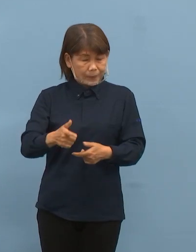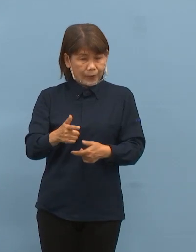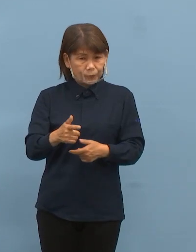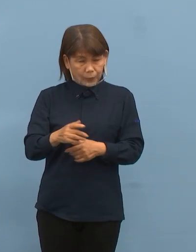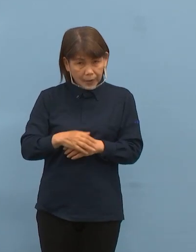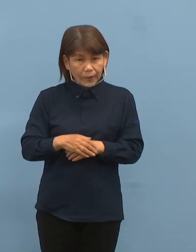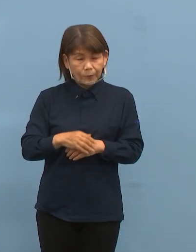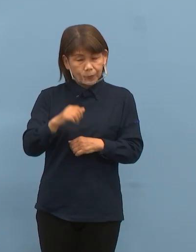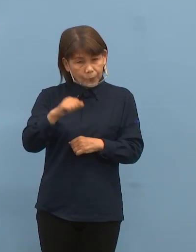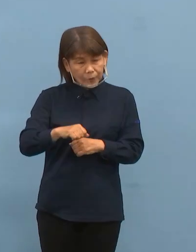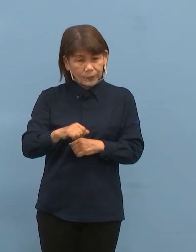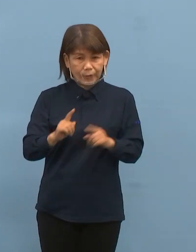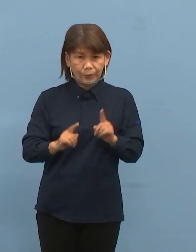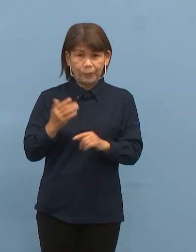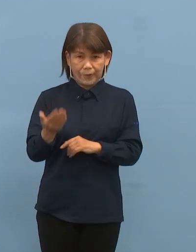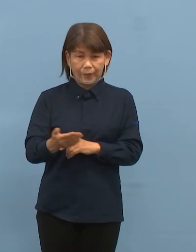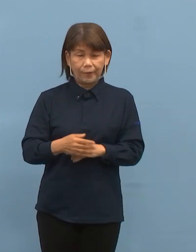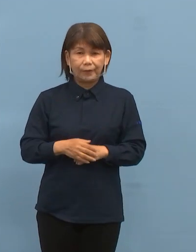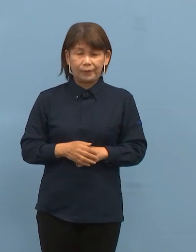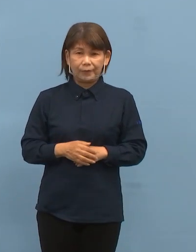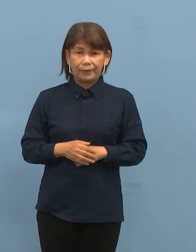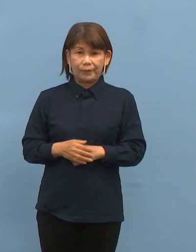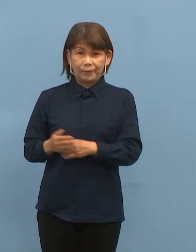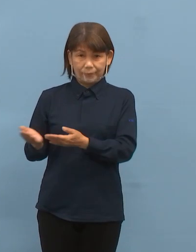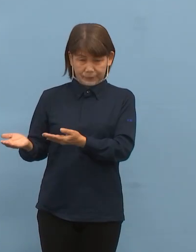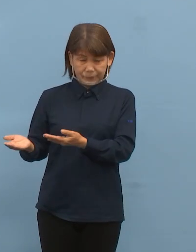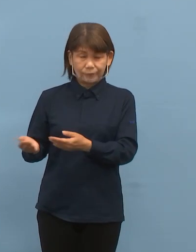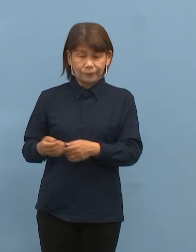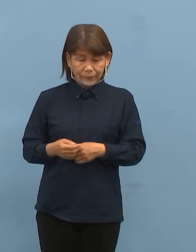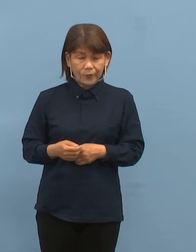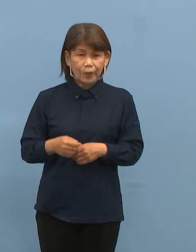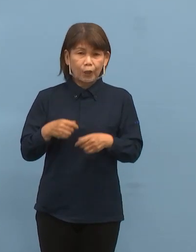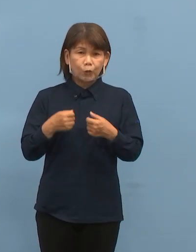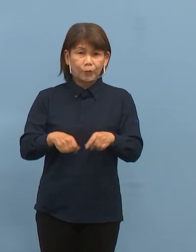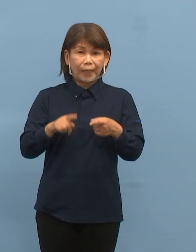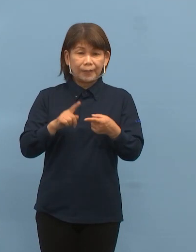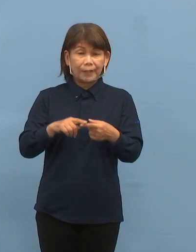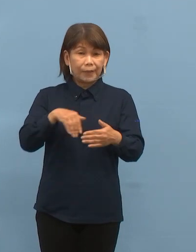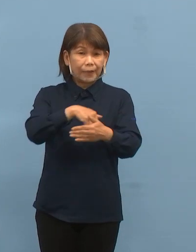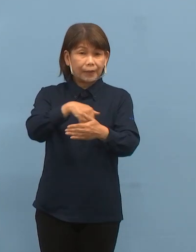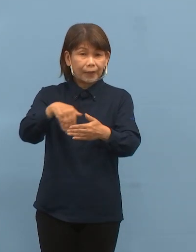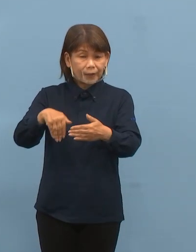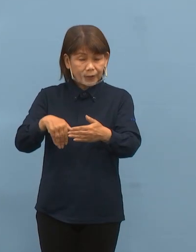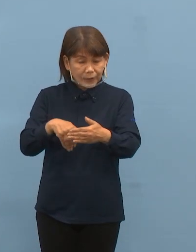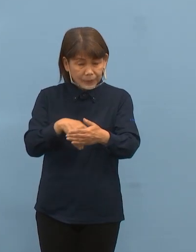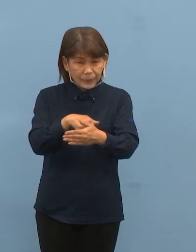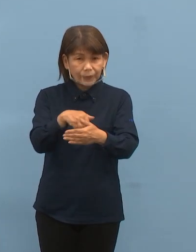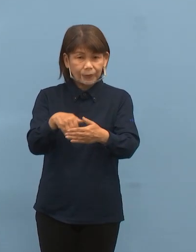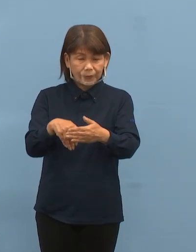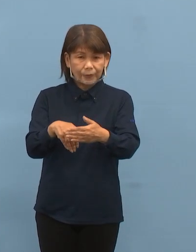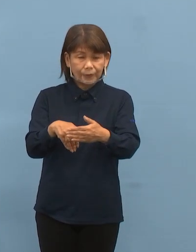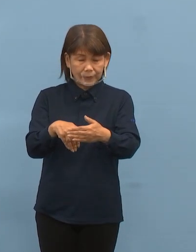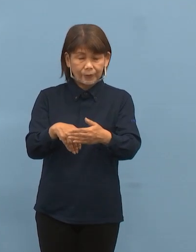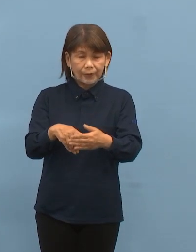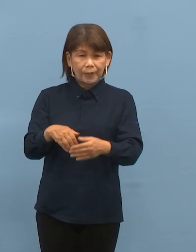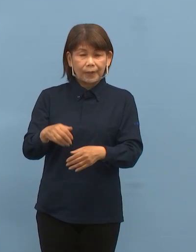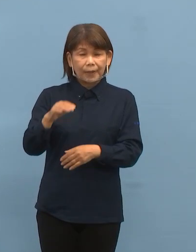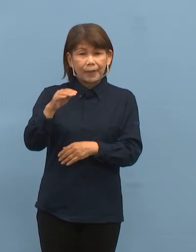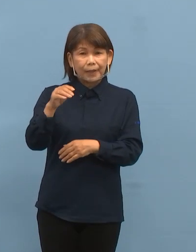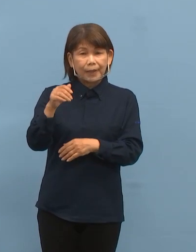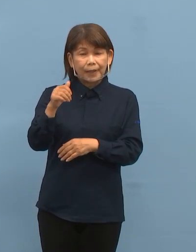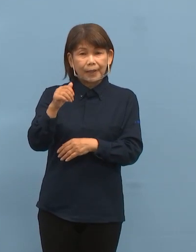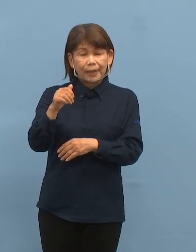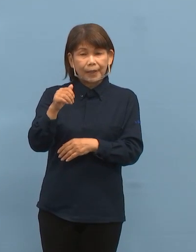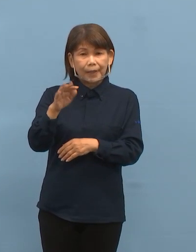でしょうか。 具体的な内容は必ずしも定かではないんですけれども、市選挙について適切